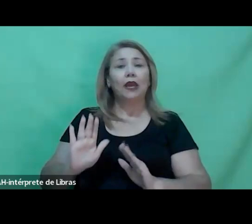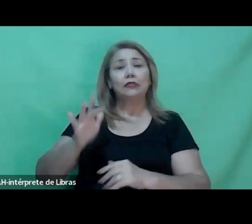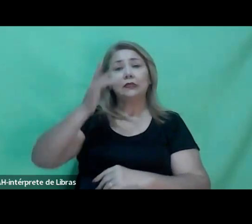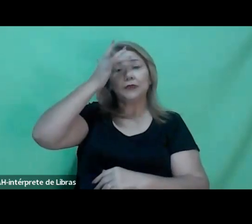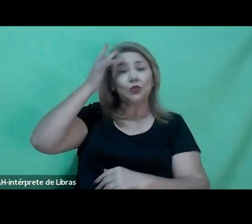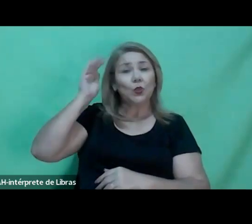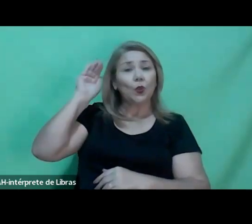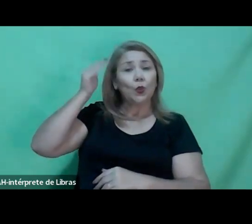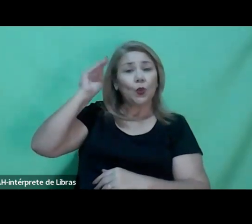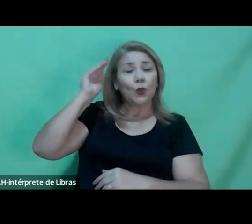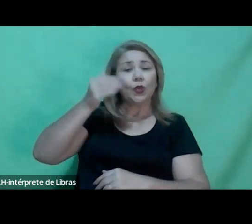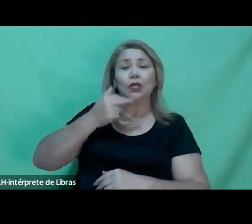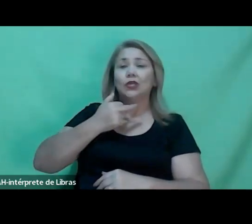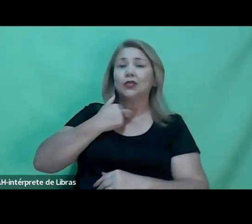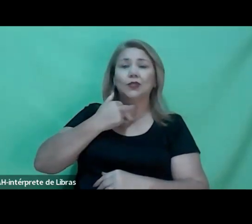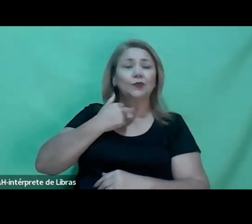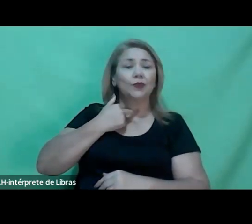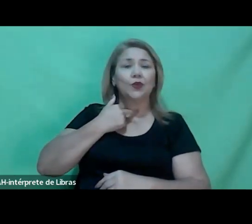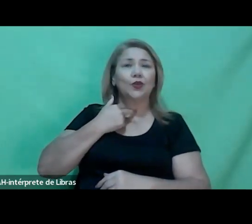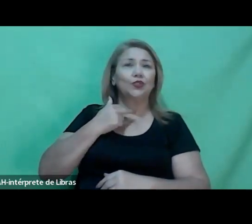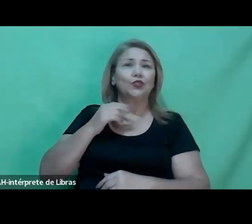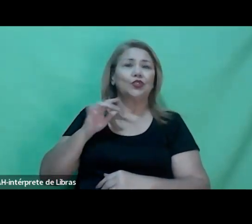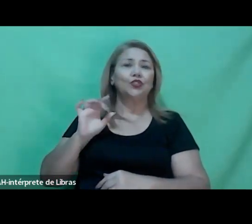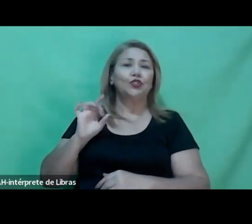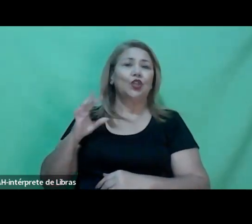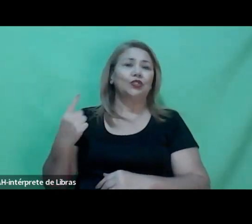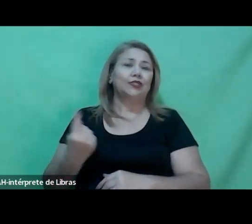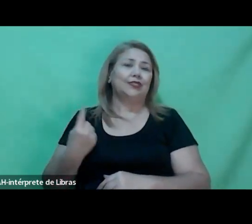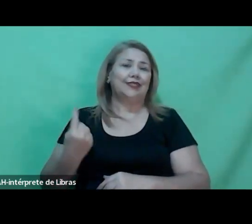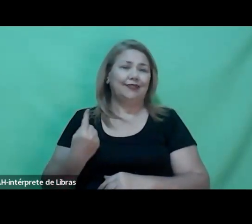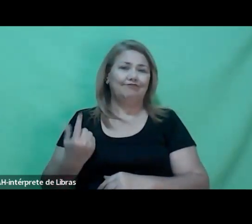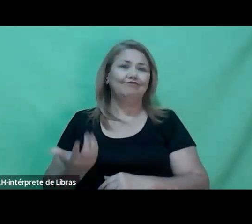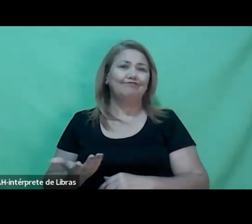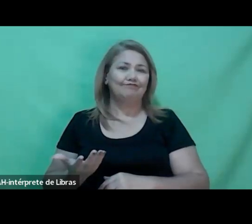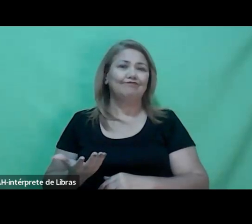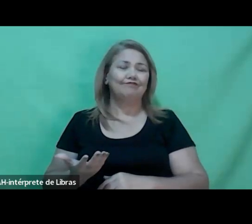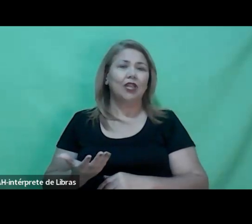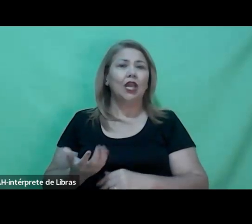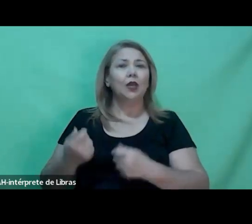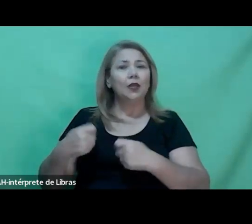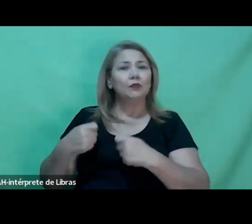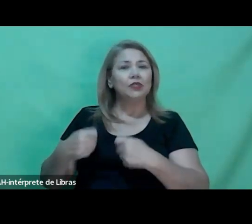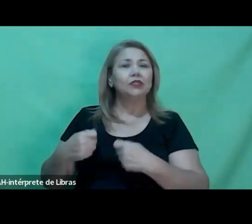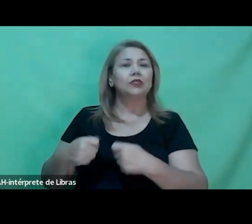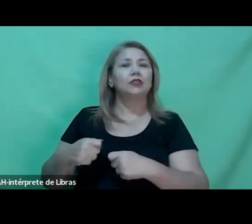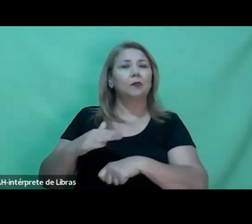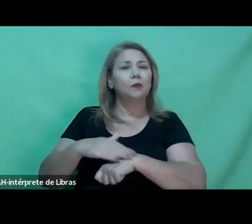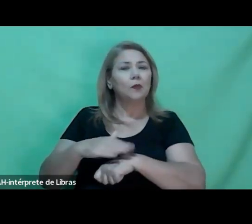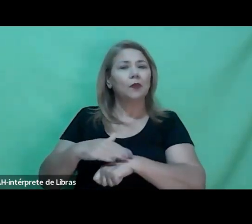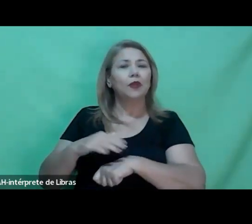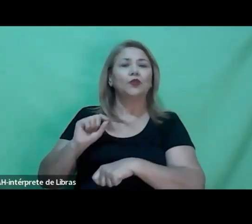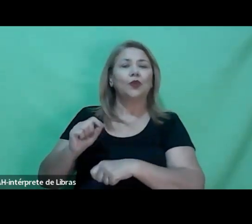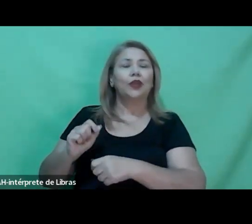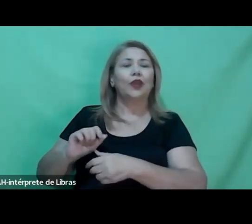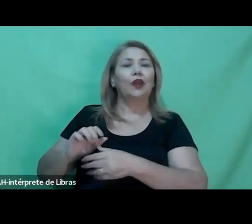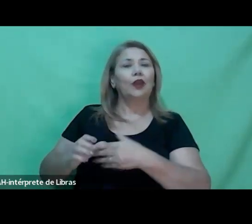y sigue necesitando los ojos y los oídos de su guía intérprete eh En este caso H